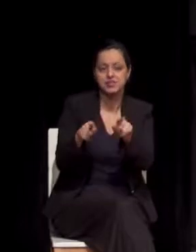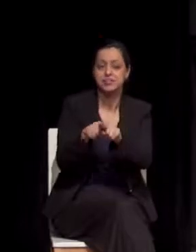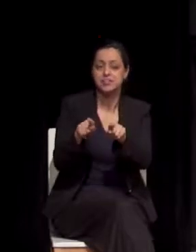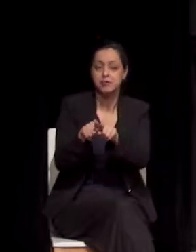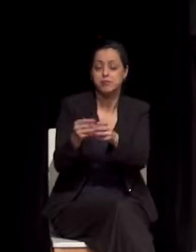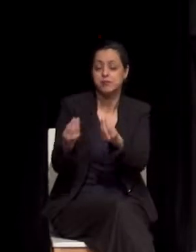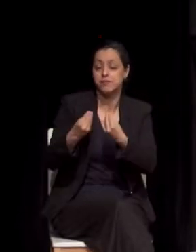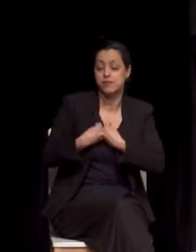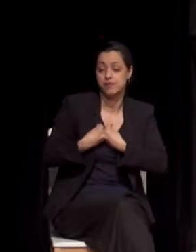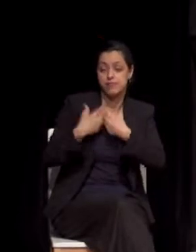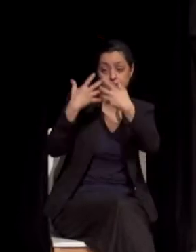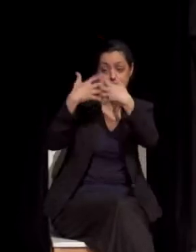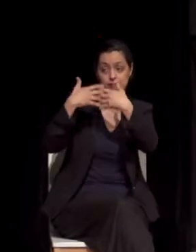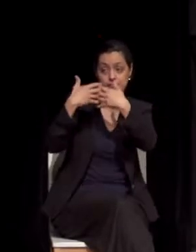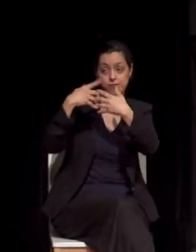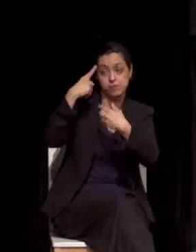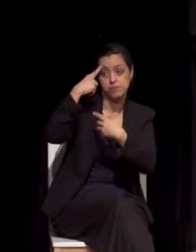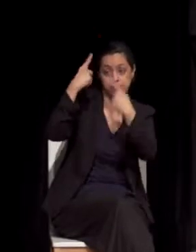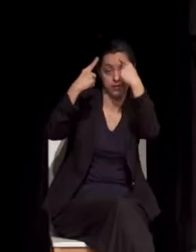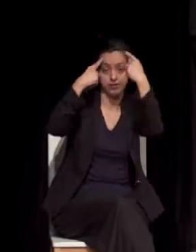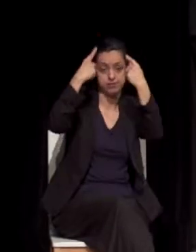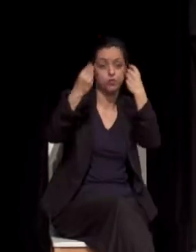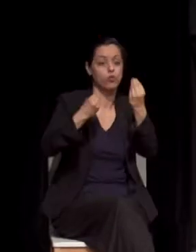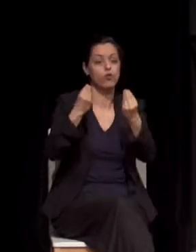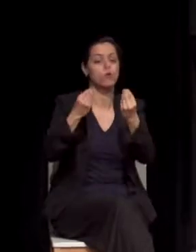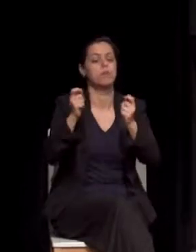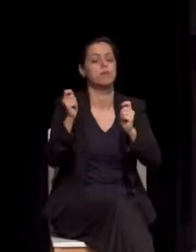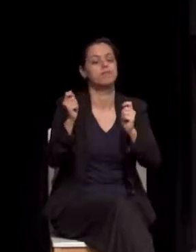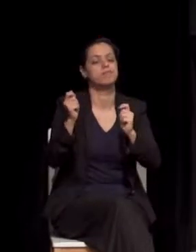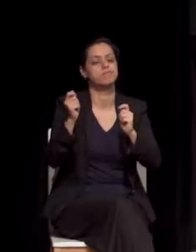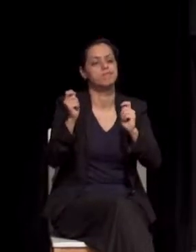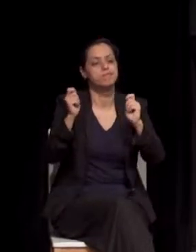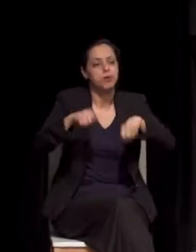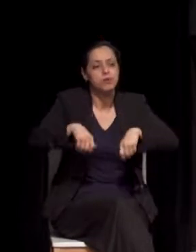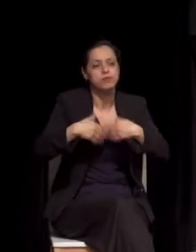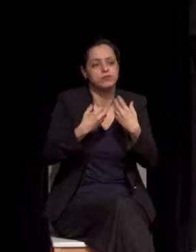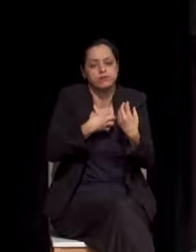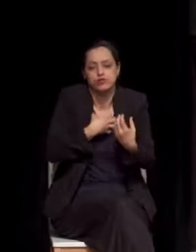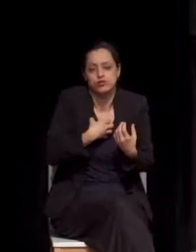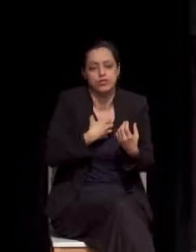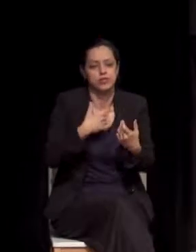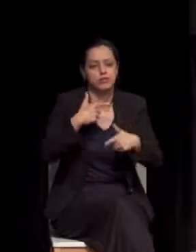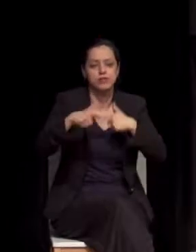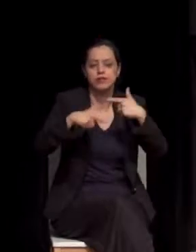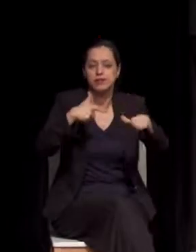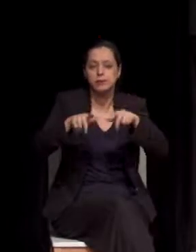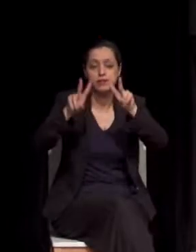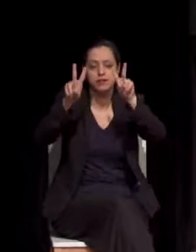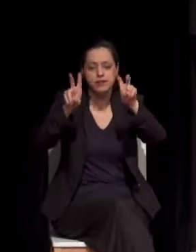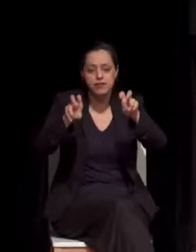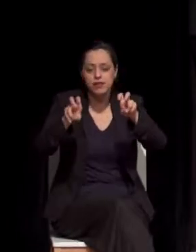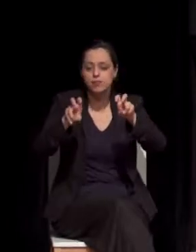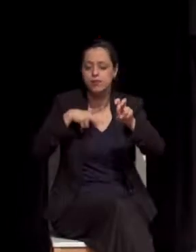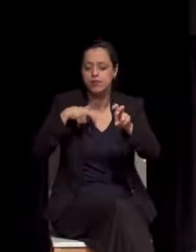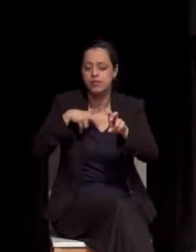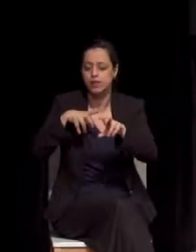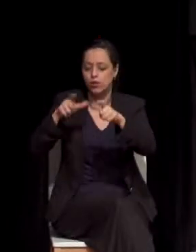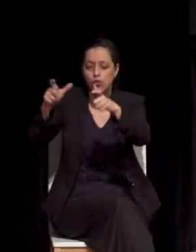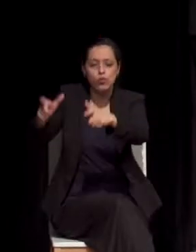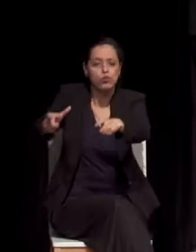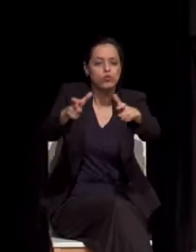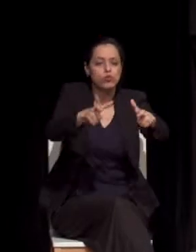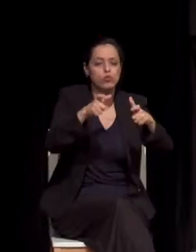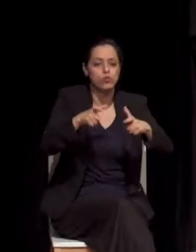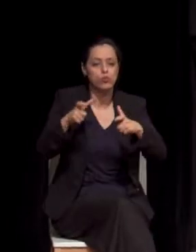reflexões sobre possibilidades de trabalhar, né, pensando o território, pensando a ação das famílias